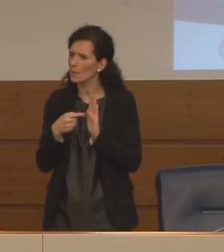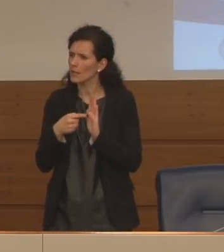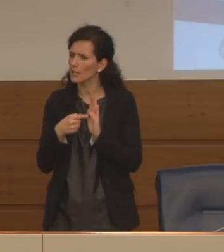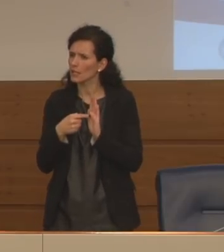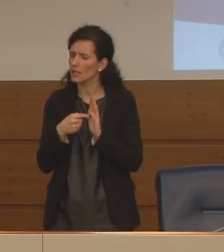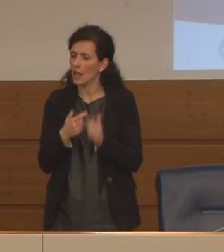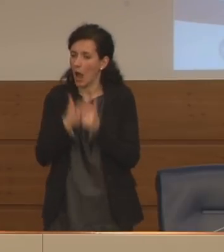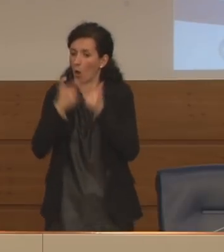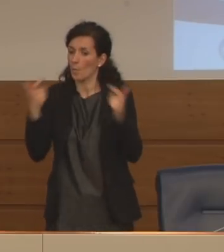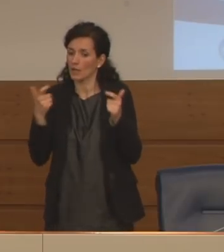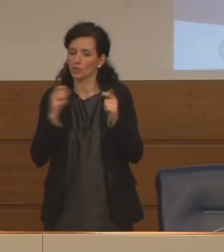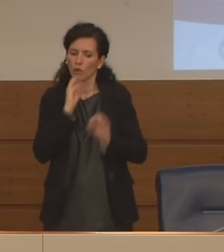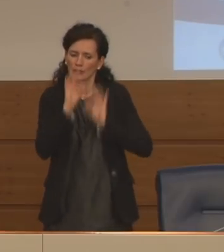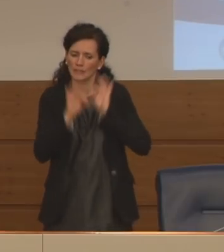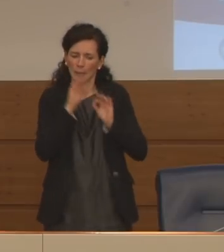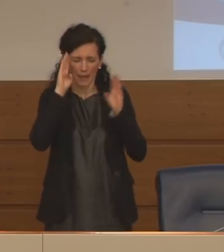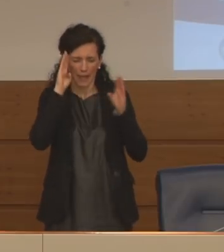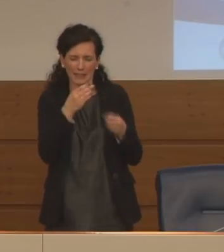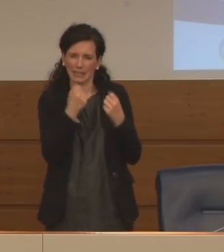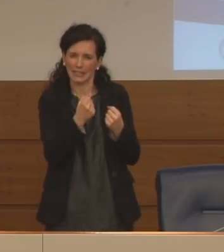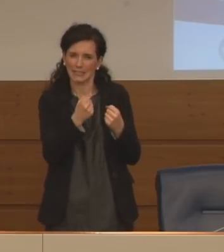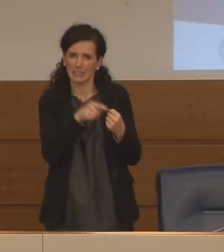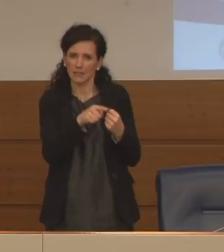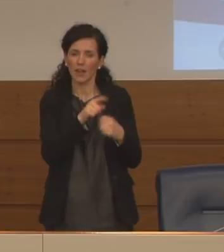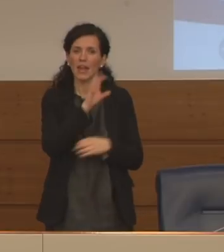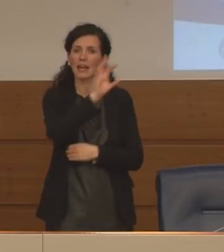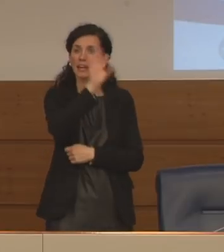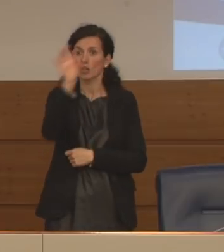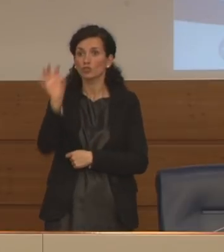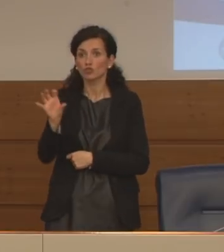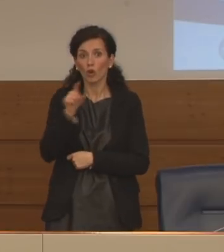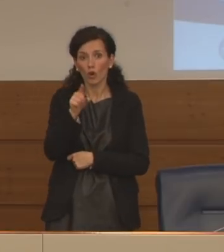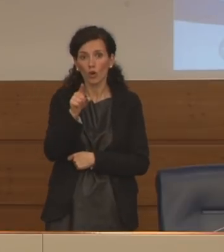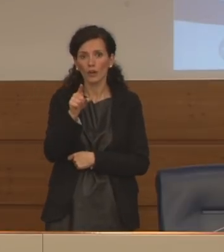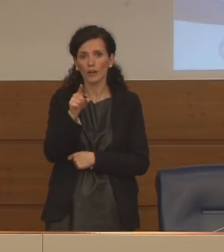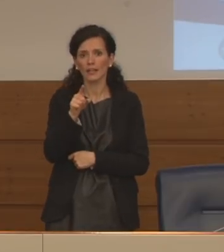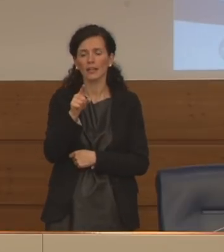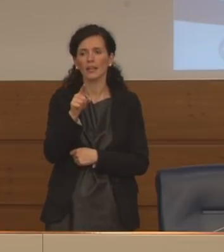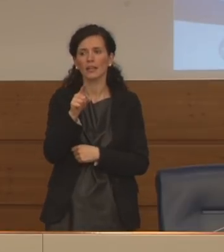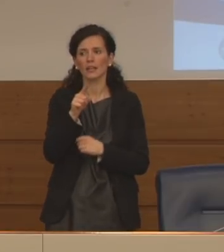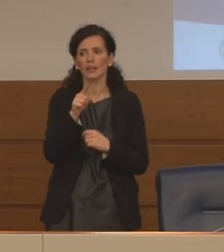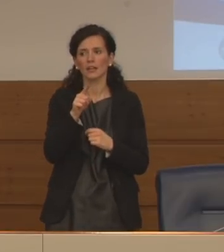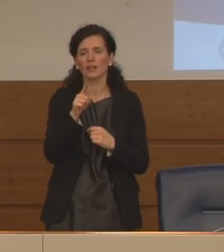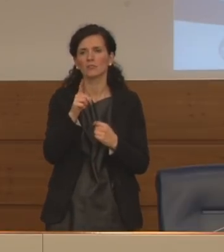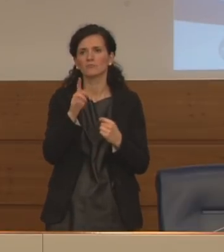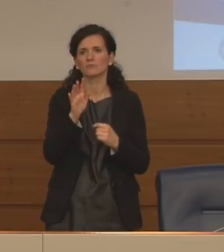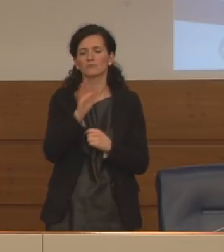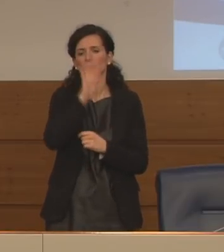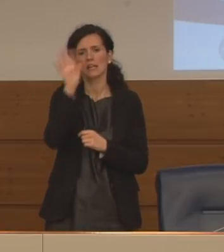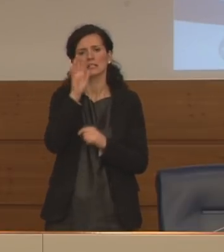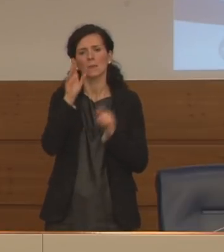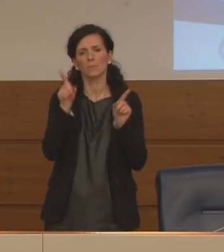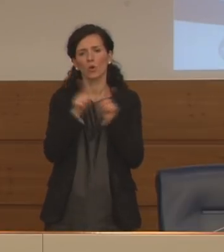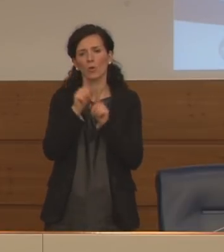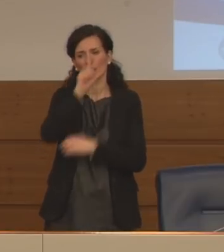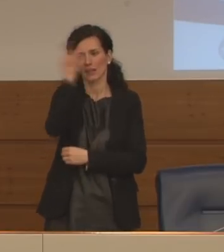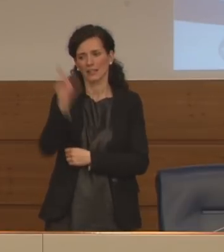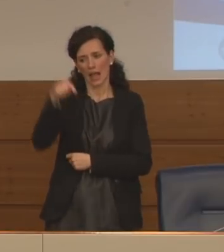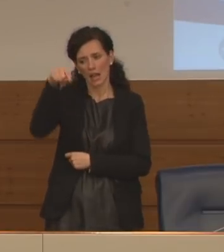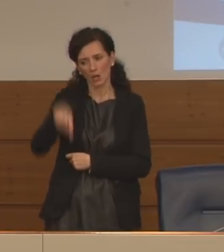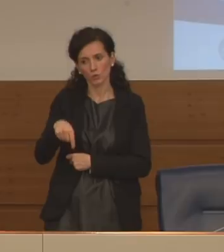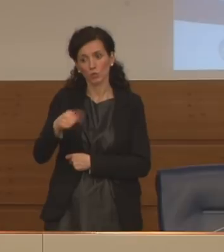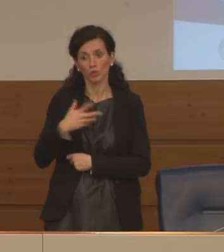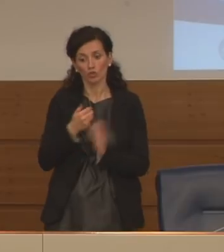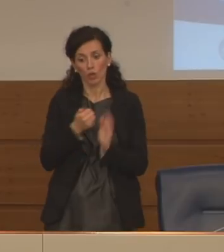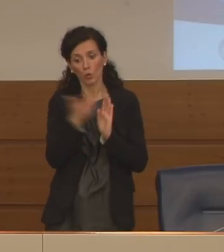terapie intensive in quelle regioni che ancora diciamo non sono state così colpite ad esempio nel nel sud vedo un numero complessivo